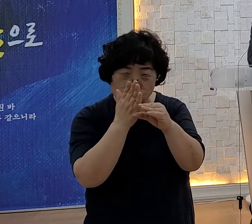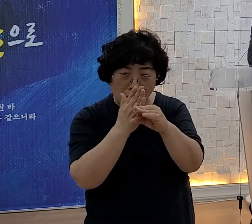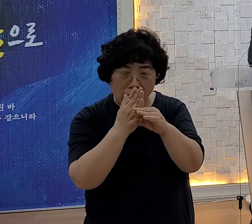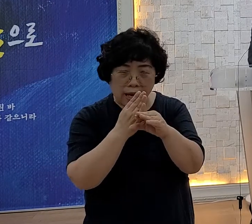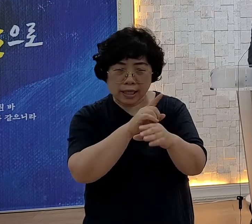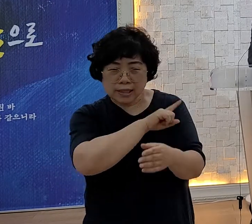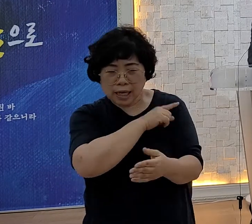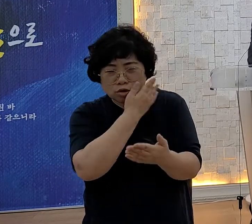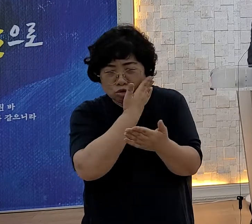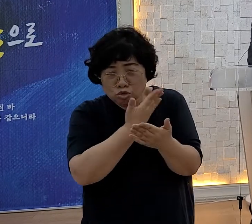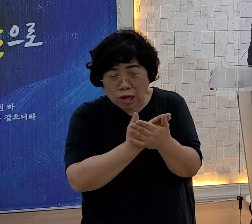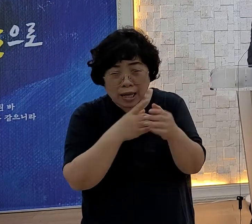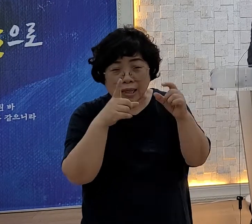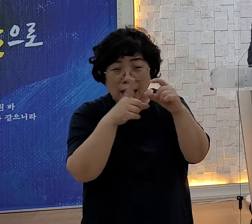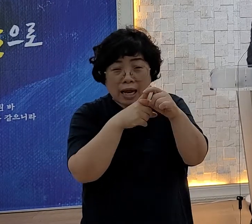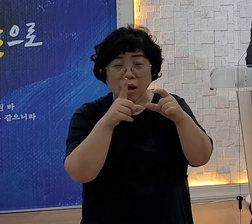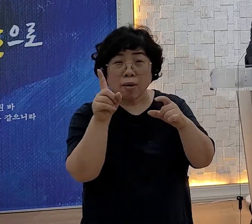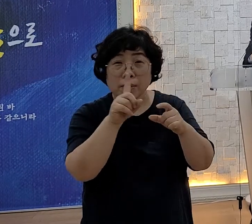예?